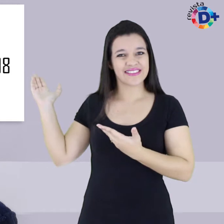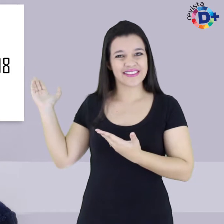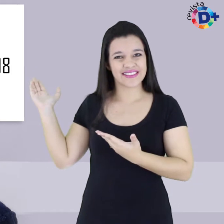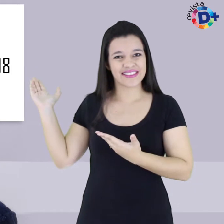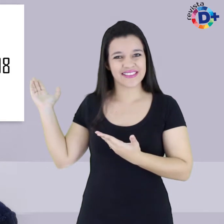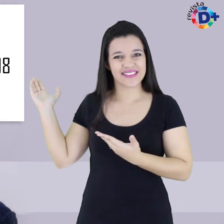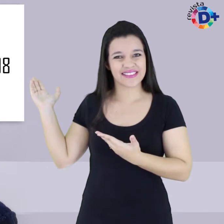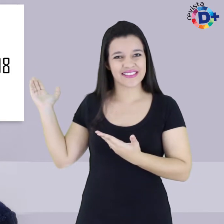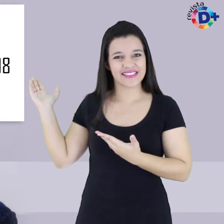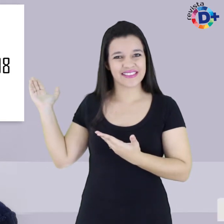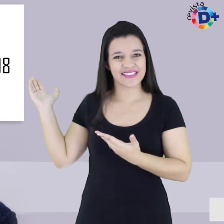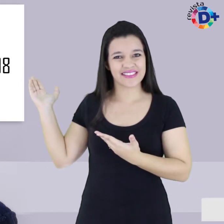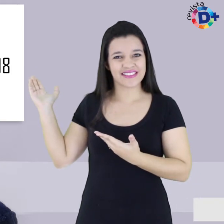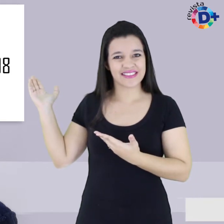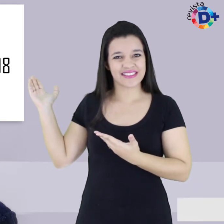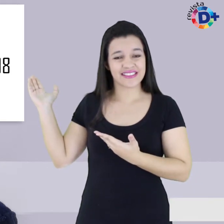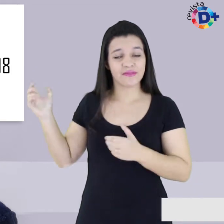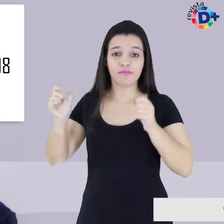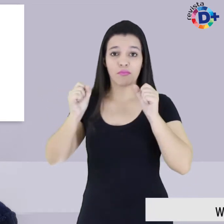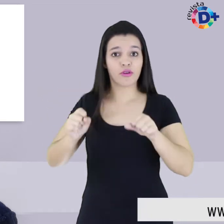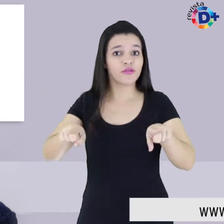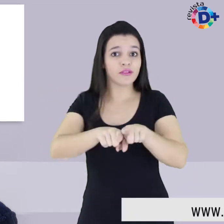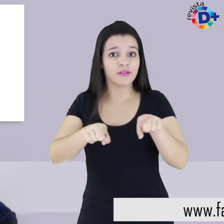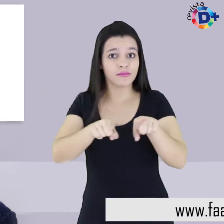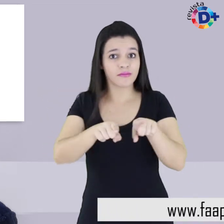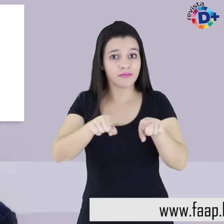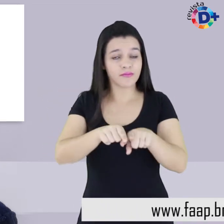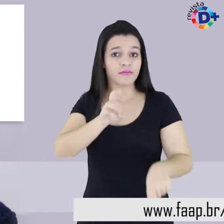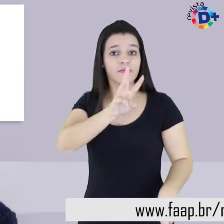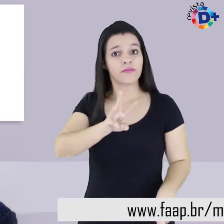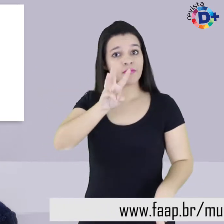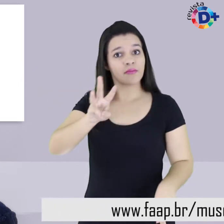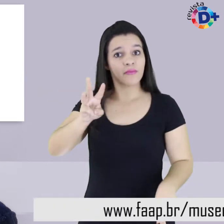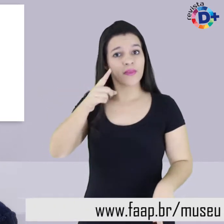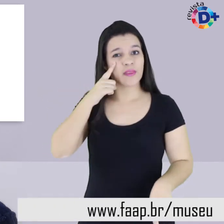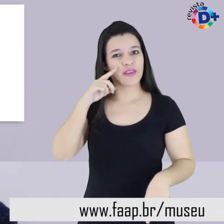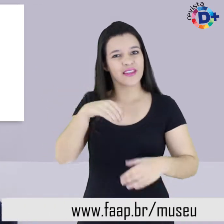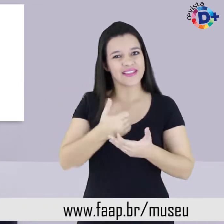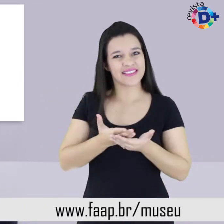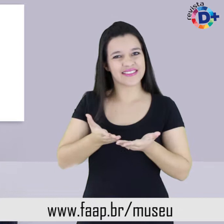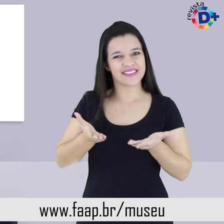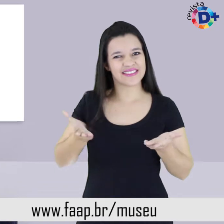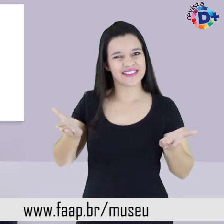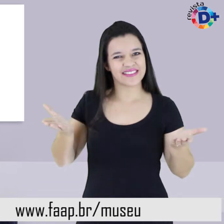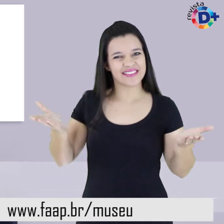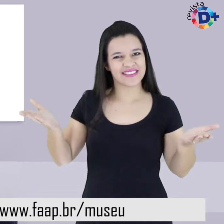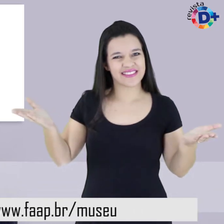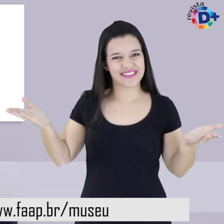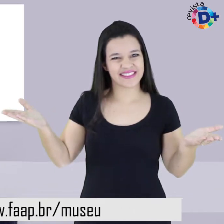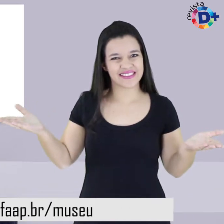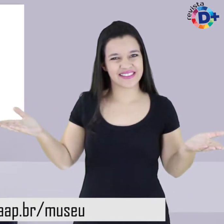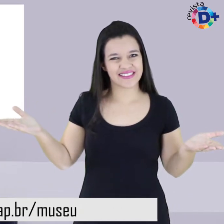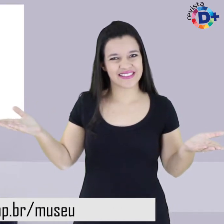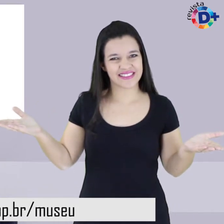3662-7198. Acesse www.faap.br